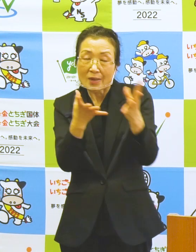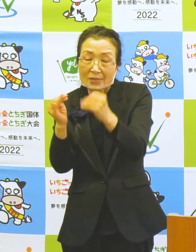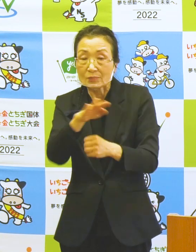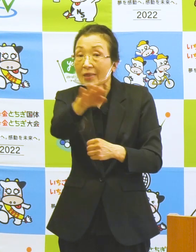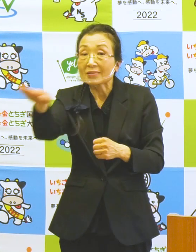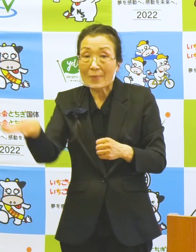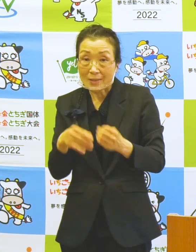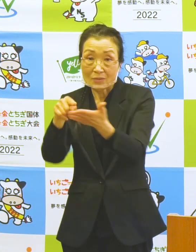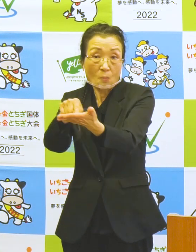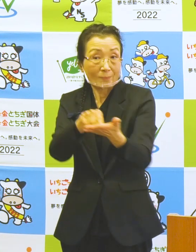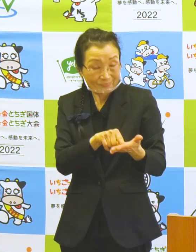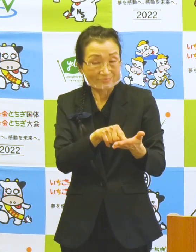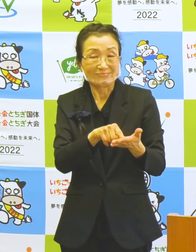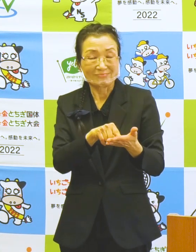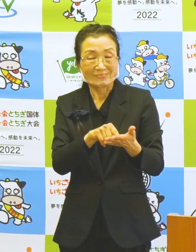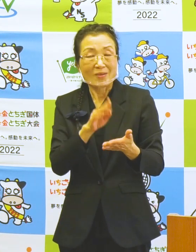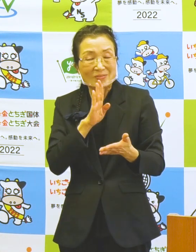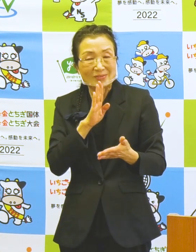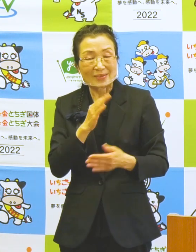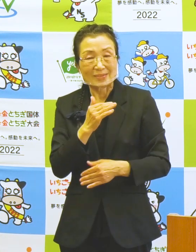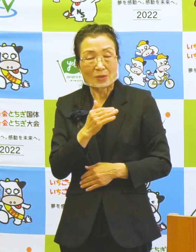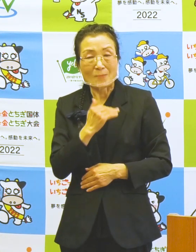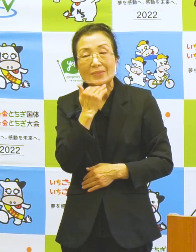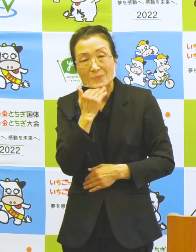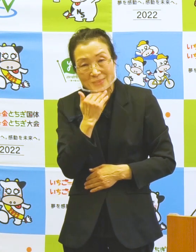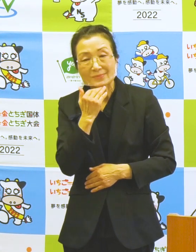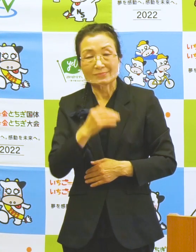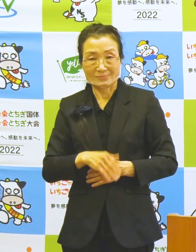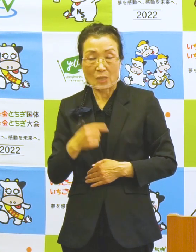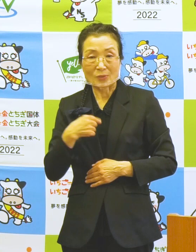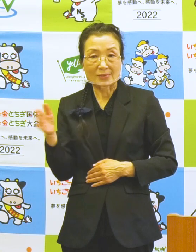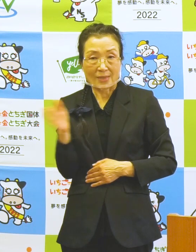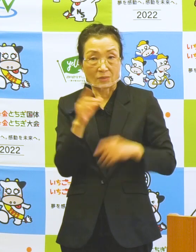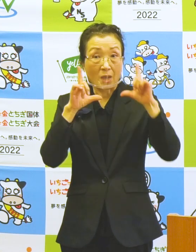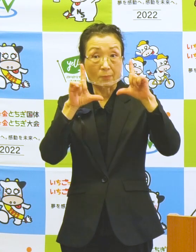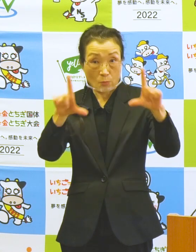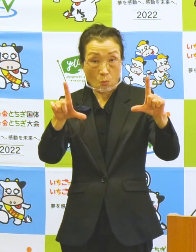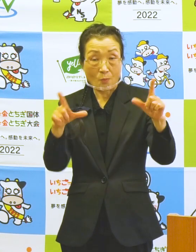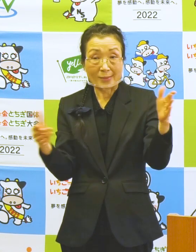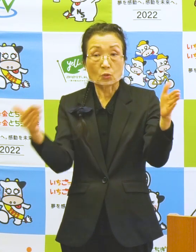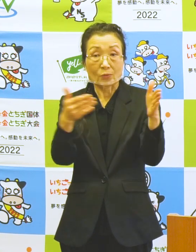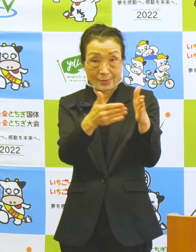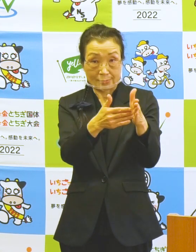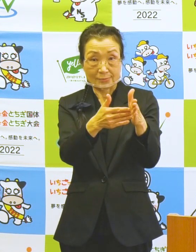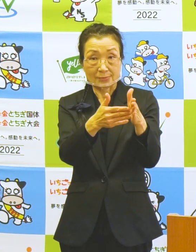のご応募を心よりお待ちをしております。私からの発表は以上であります。